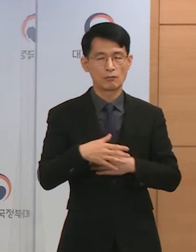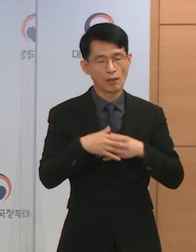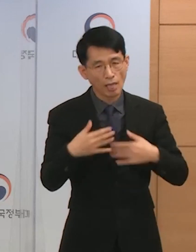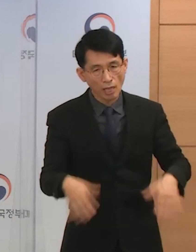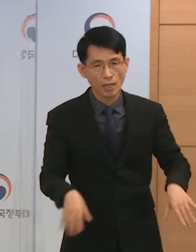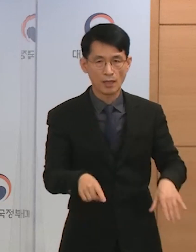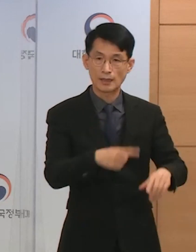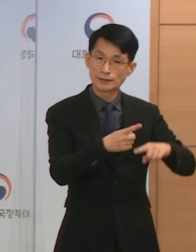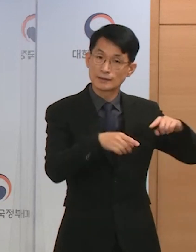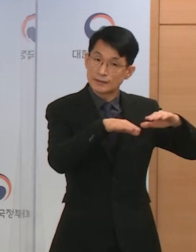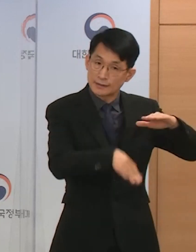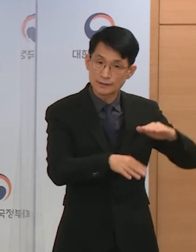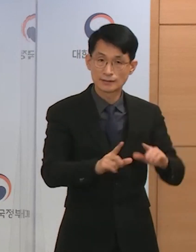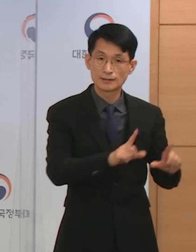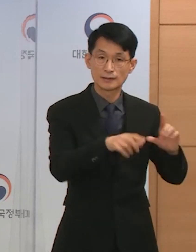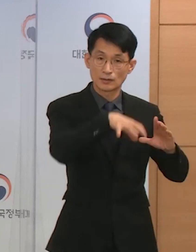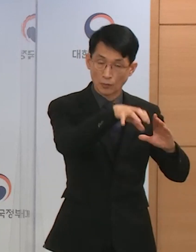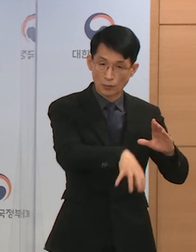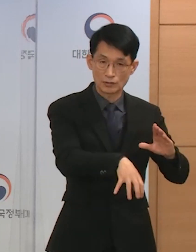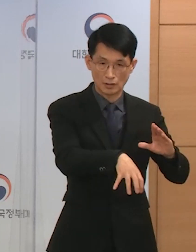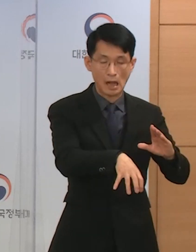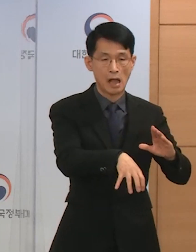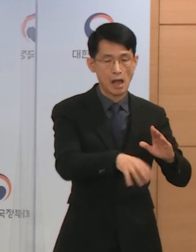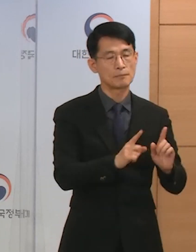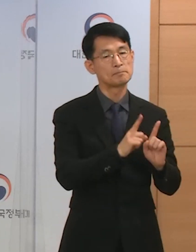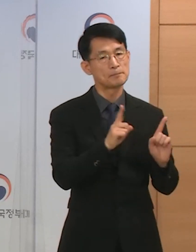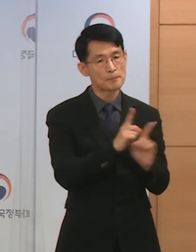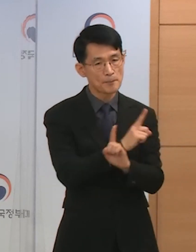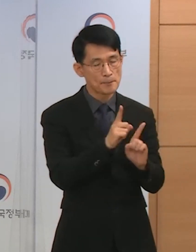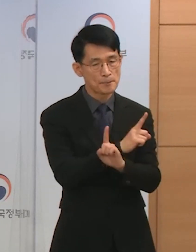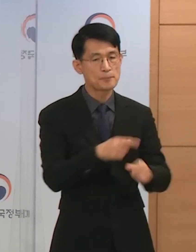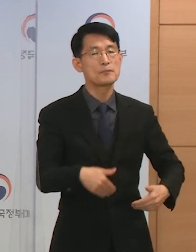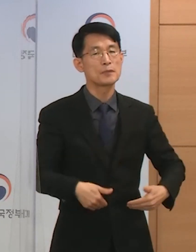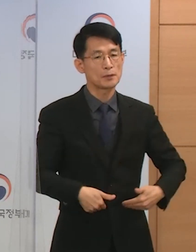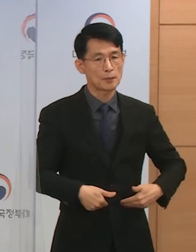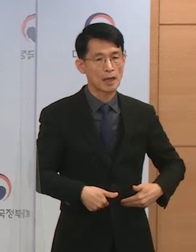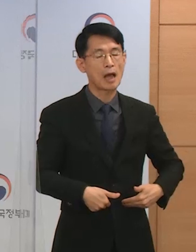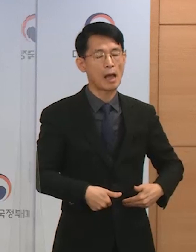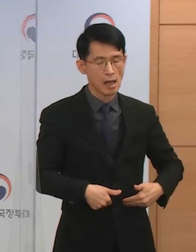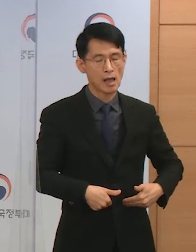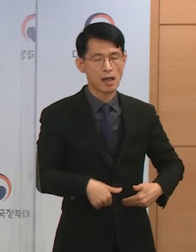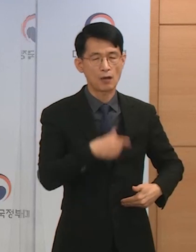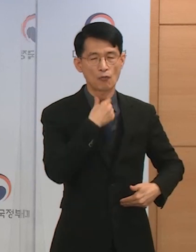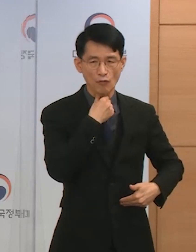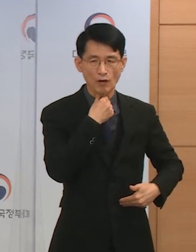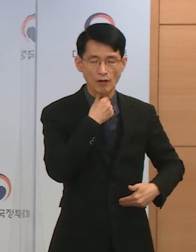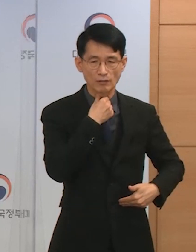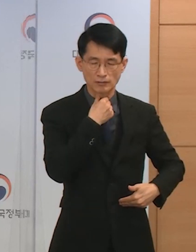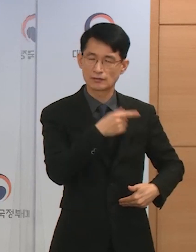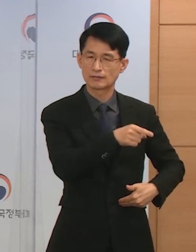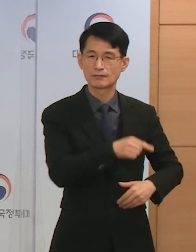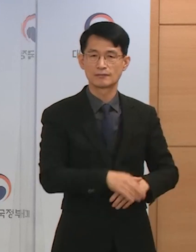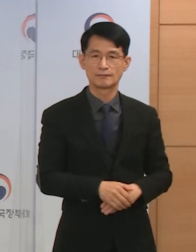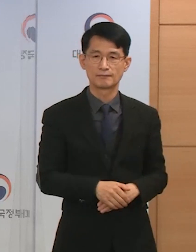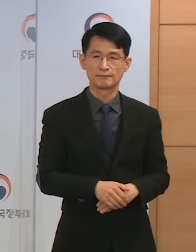지하층 주택의 주거 품질 문제 개선을 절실히 요구하고 있다는 의미이기도